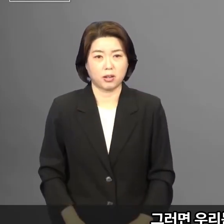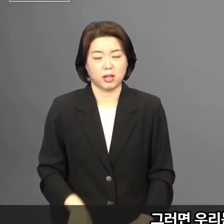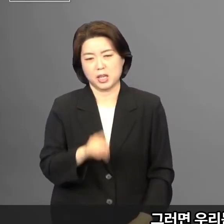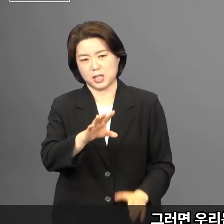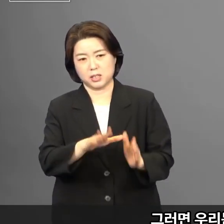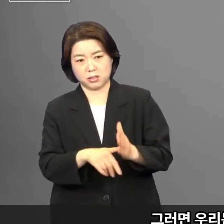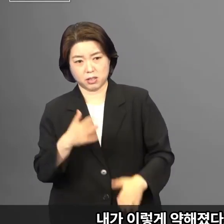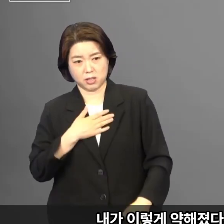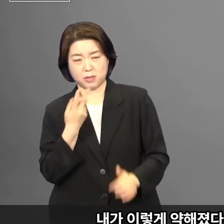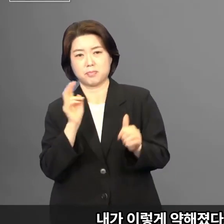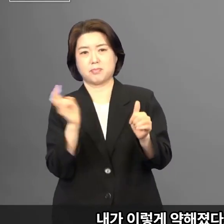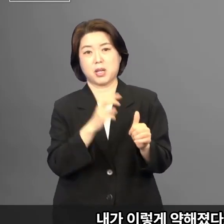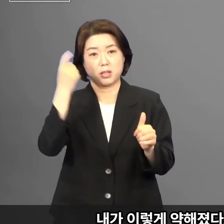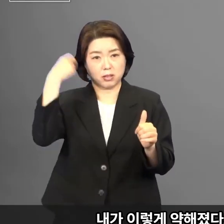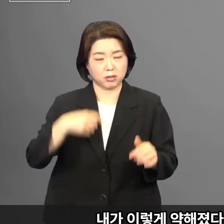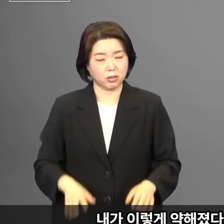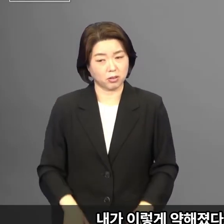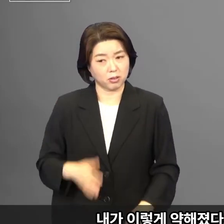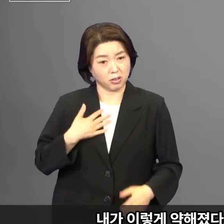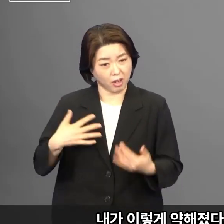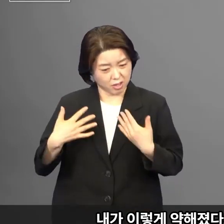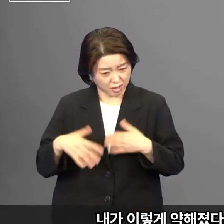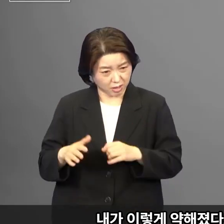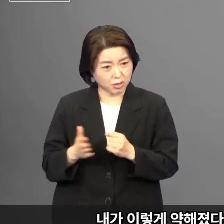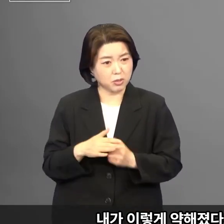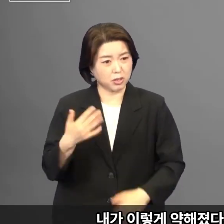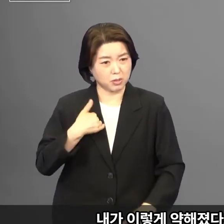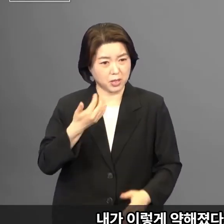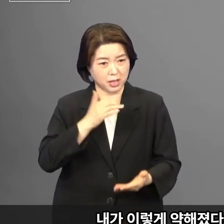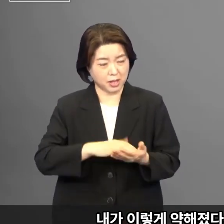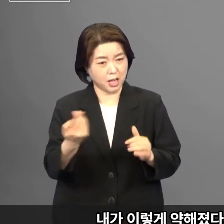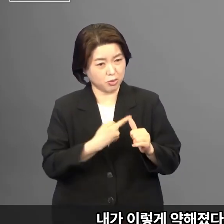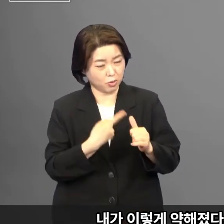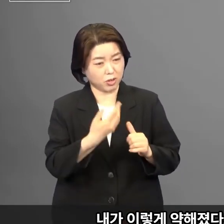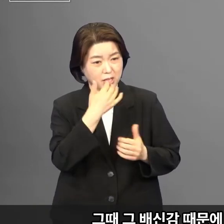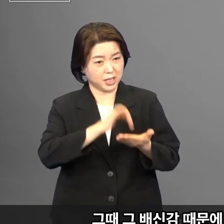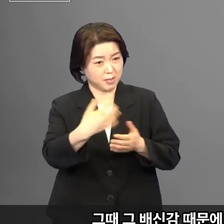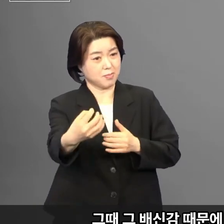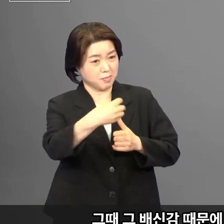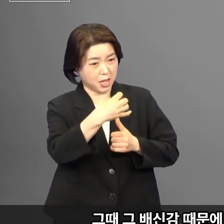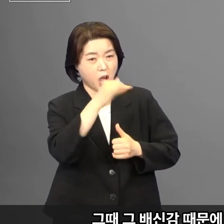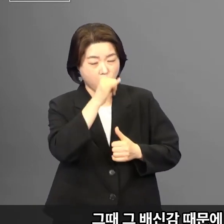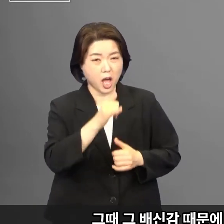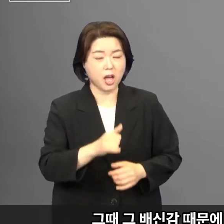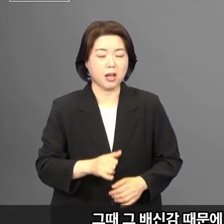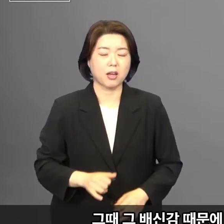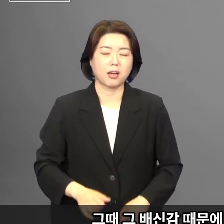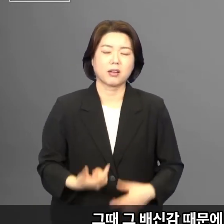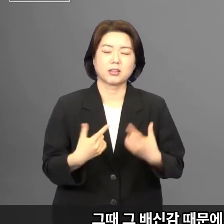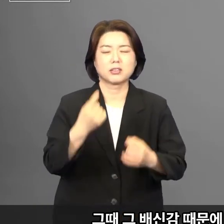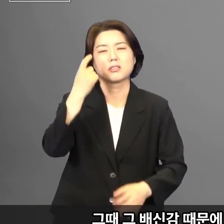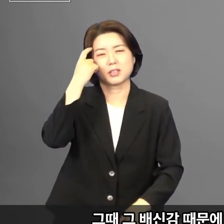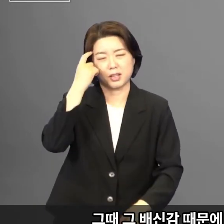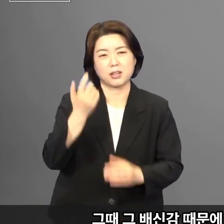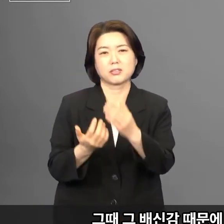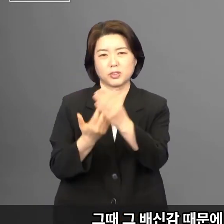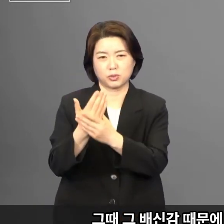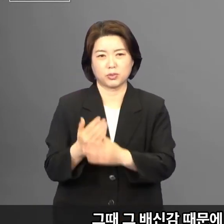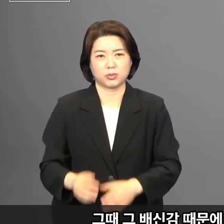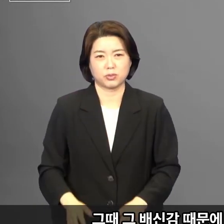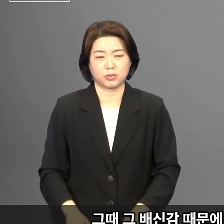배신감을 느끼죠. 내가 이렇게 약해졌다라고 나에게 돌을 던지는구나. 자, 그때 그 배신감